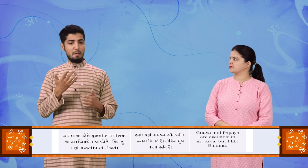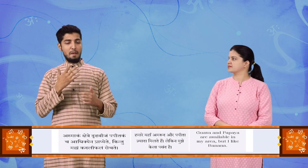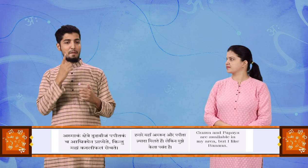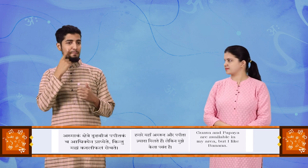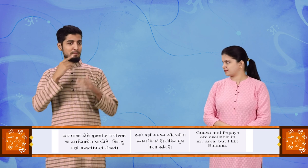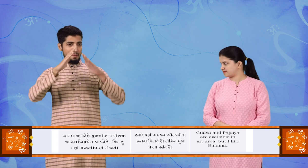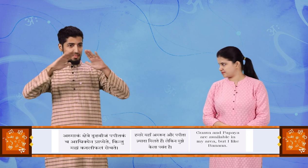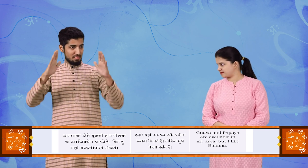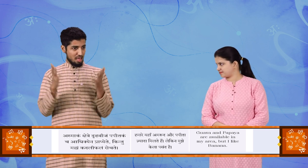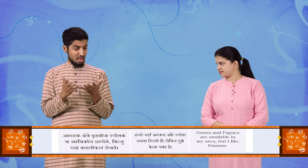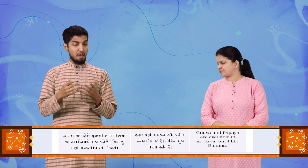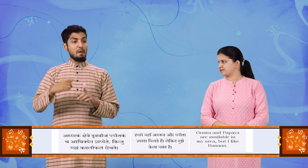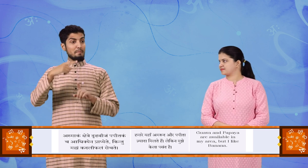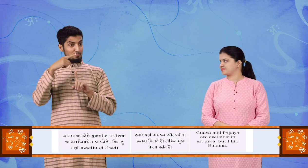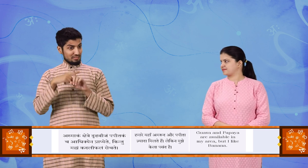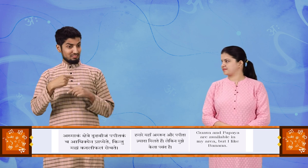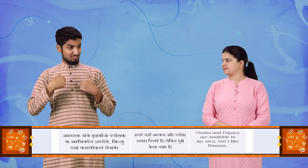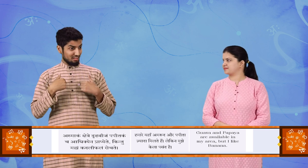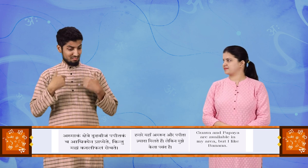अहम का दल एवं रोचक अ